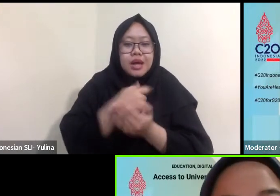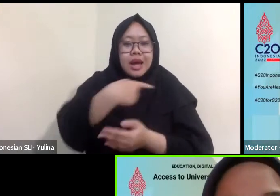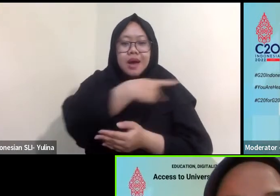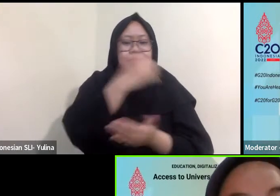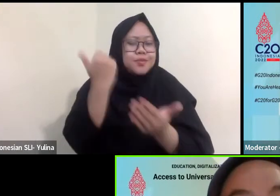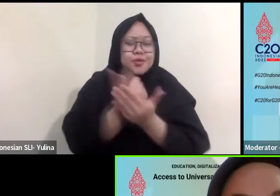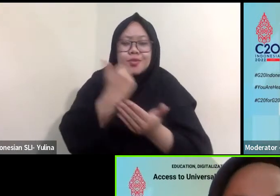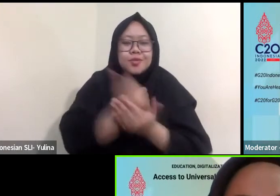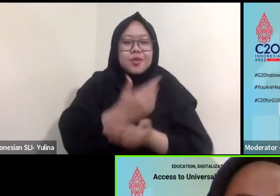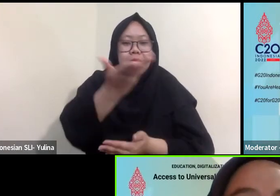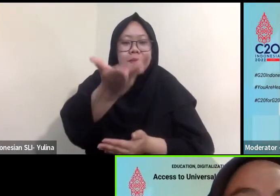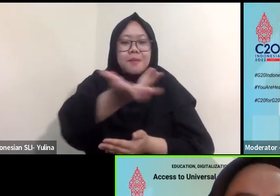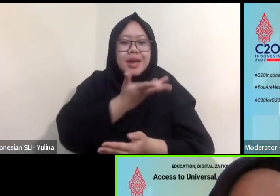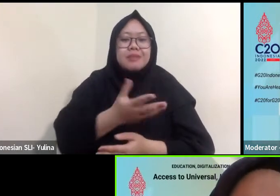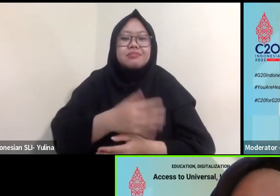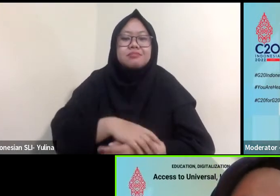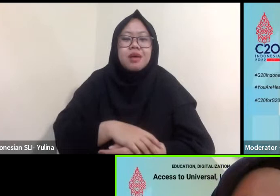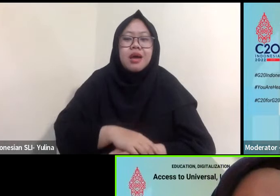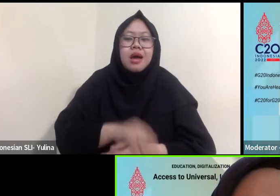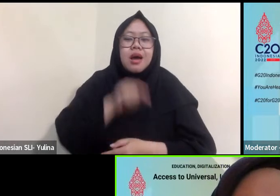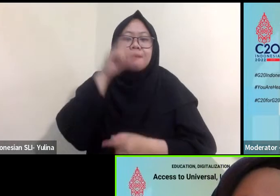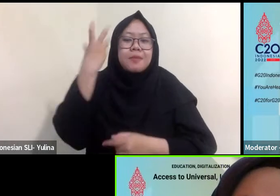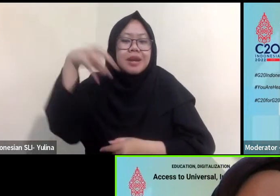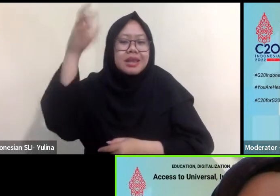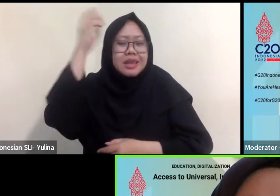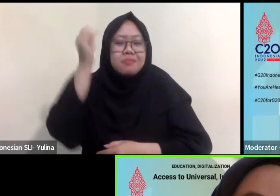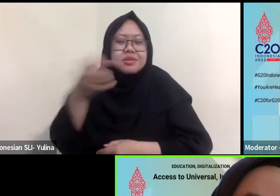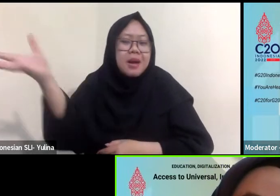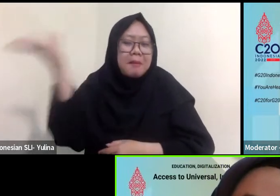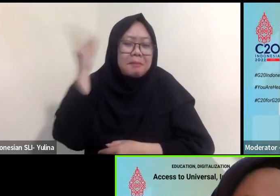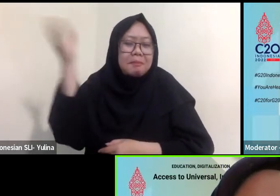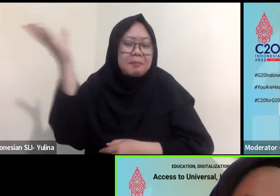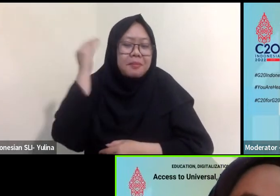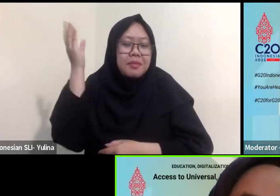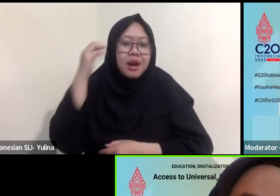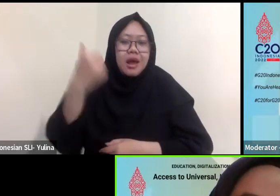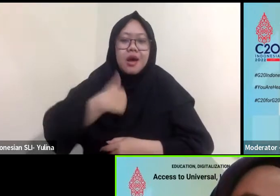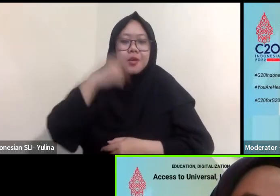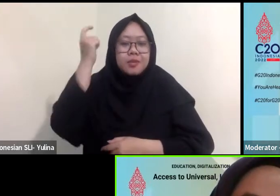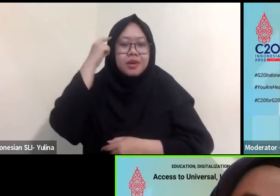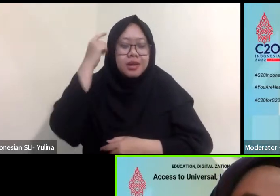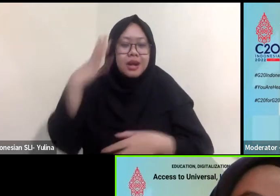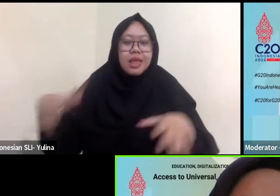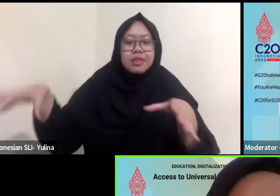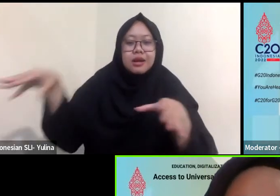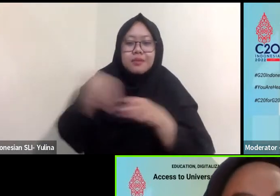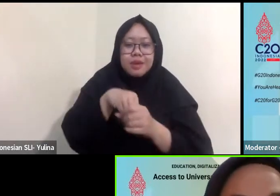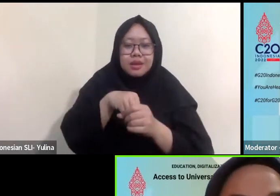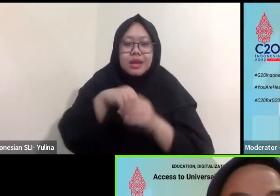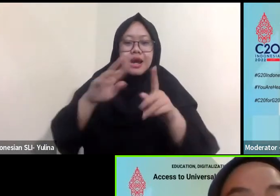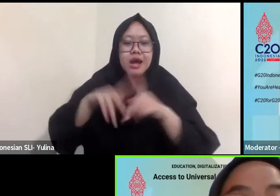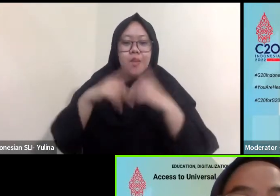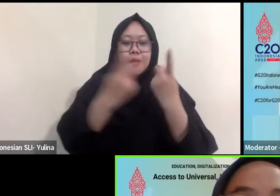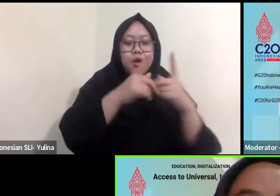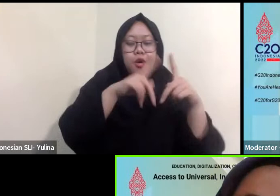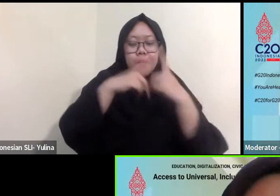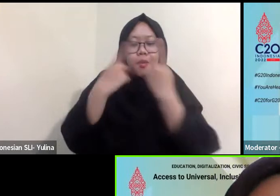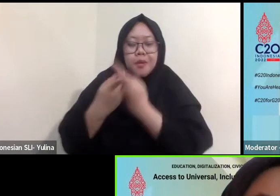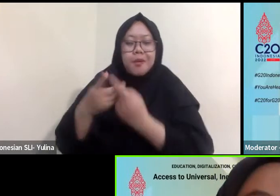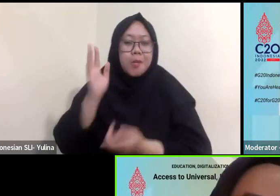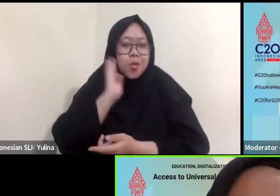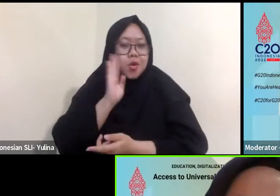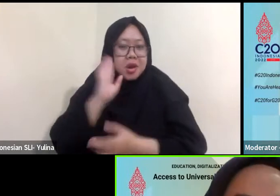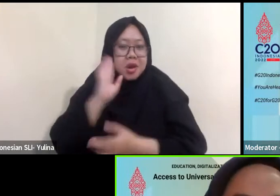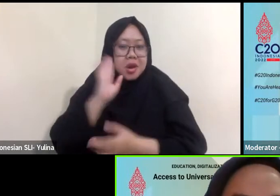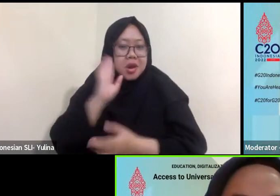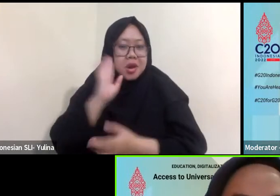sangat-sangat ingin didengarkan gitu ya. Jadi menurutku keterlibatan dari kelompok muda itu